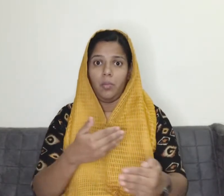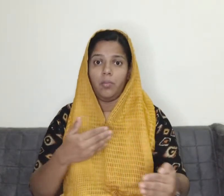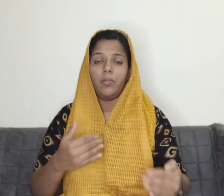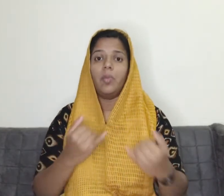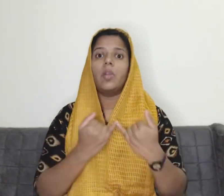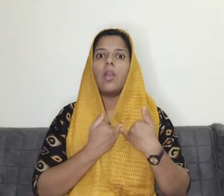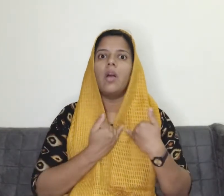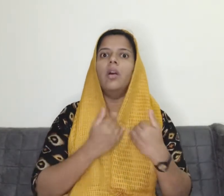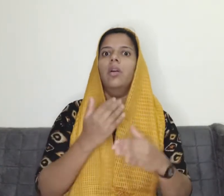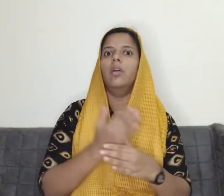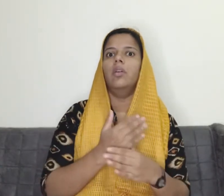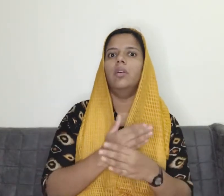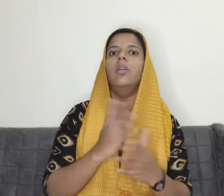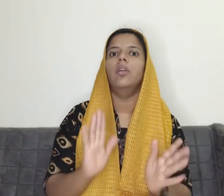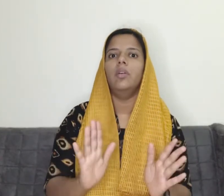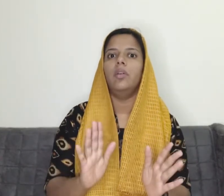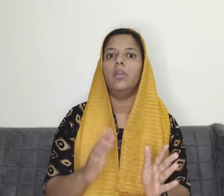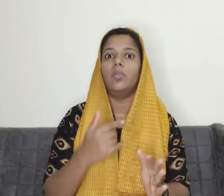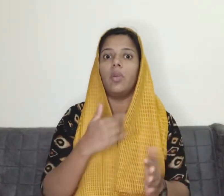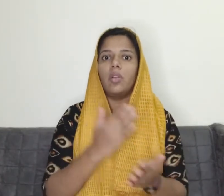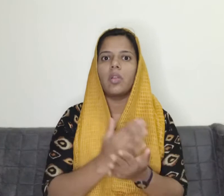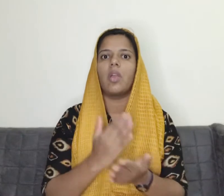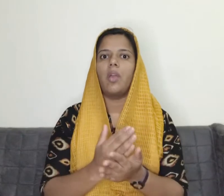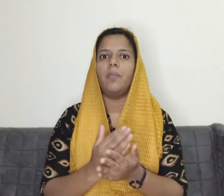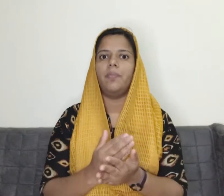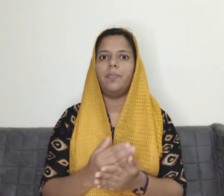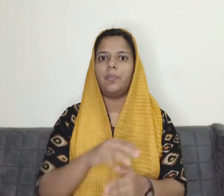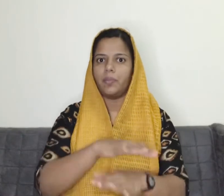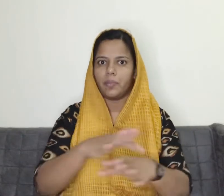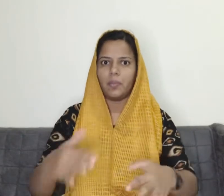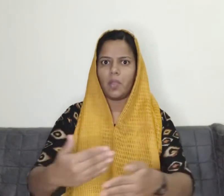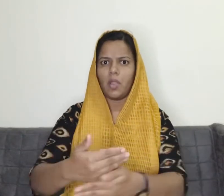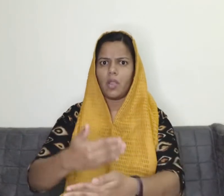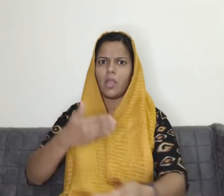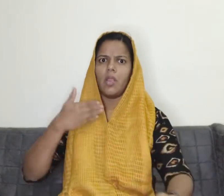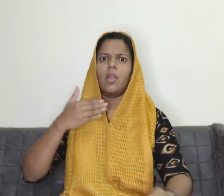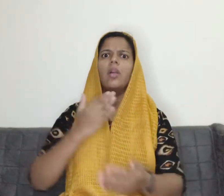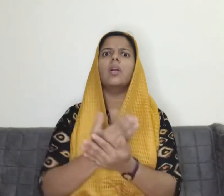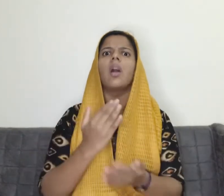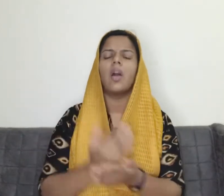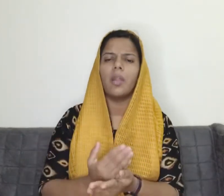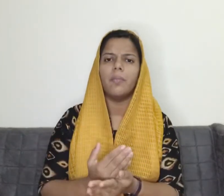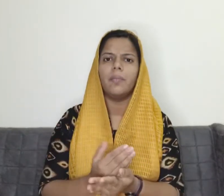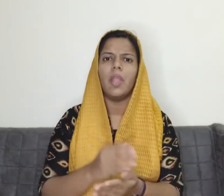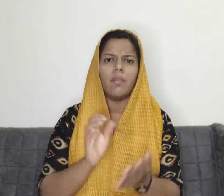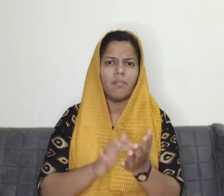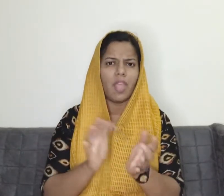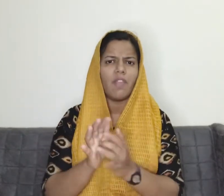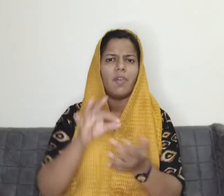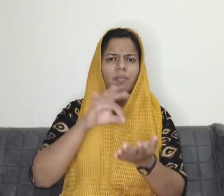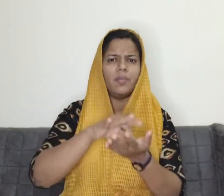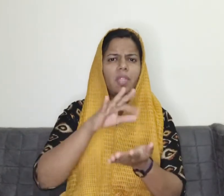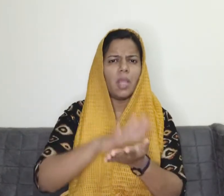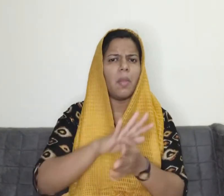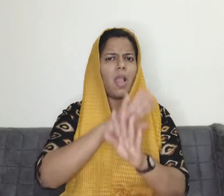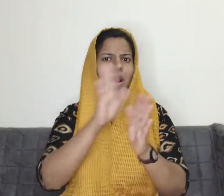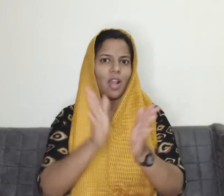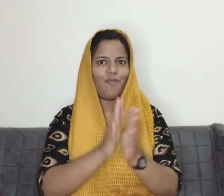നിങ്ങളുടെ അകൃത്യങ്ങൾ അത്രേ കാരണം. അപ്പം തിരമാല അതിർ ലംഘിക്കുവാനും ദൈവം ആക്കി വച്ചിരിക്കുന്ന മുൻമഴയും പിന്മഴയും